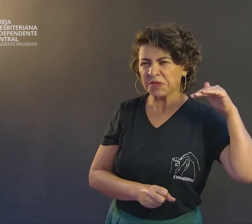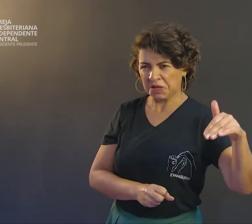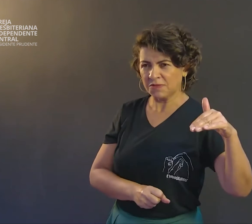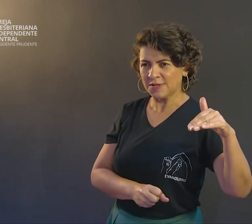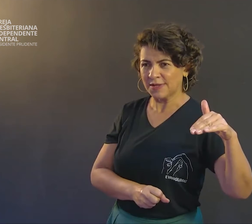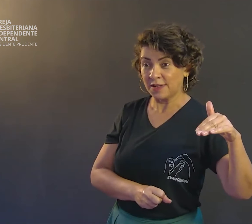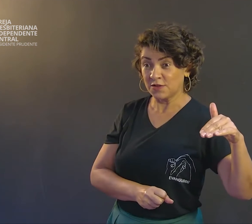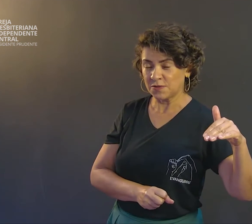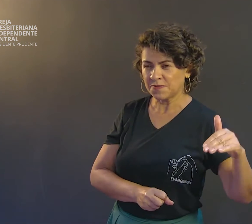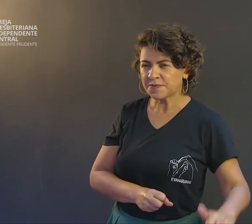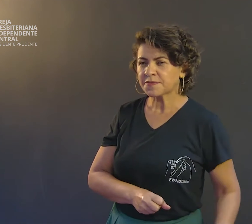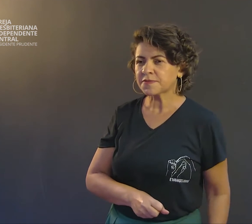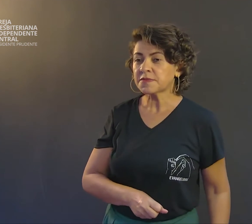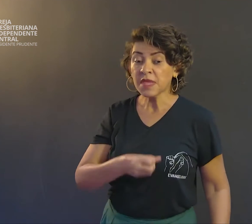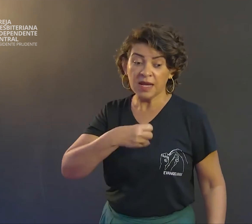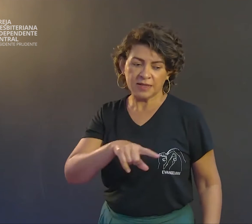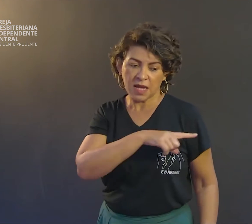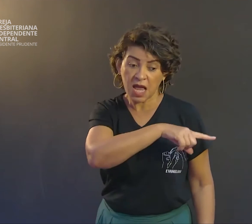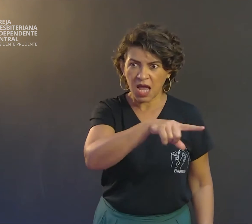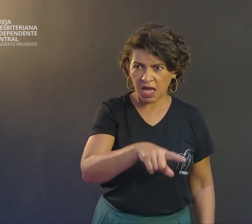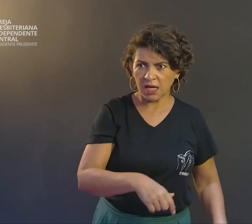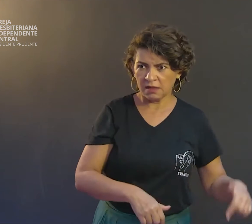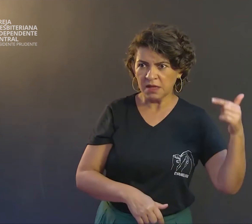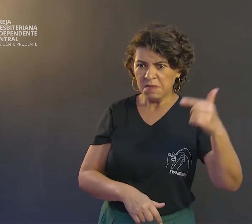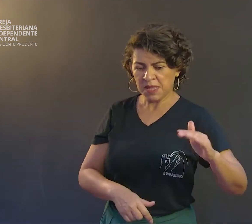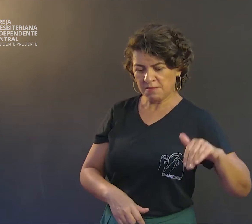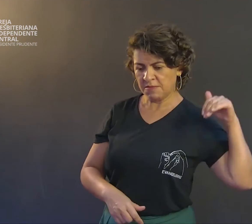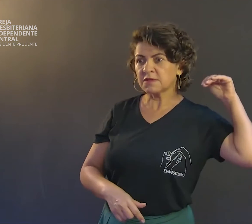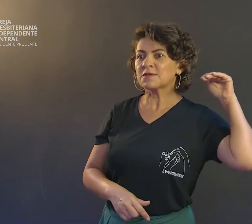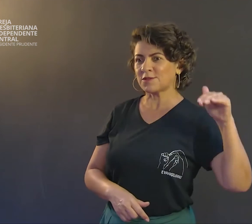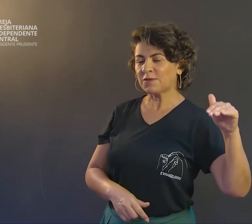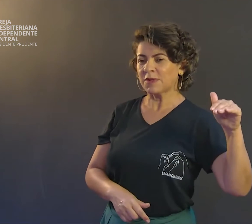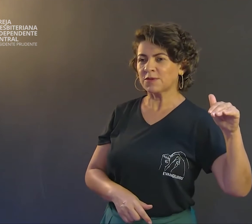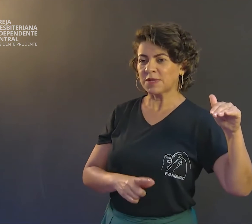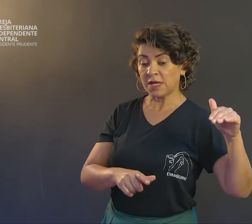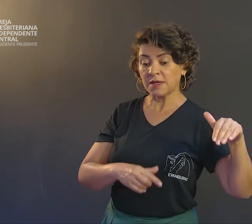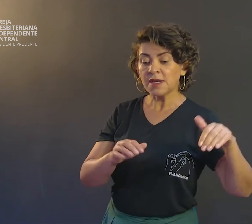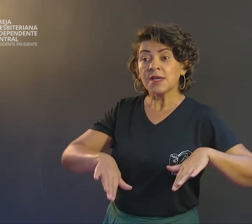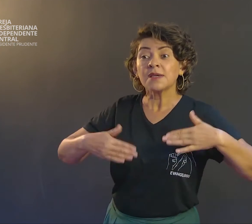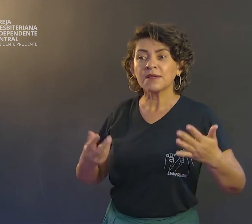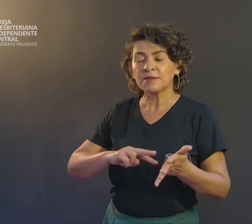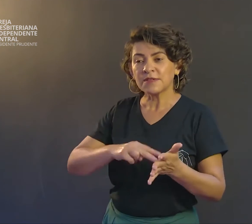Se eles têm autoridade sobre algo, então exercerão domínio e controle.